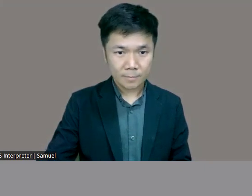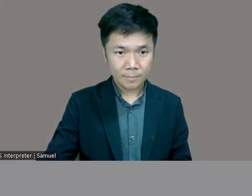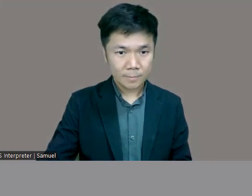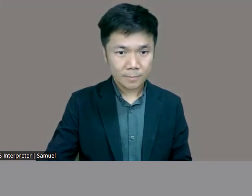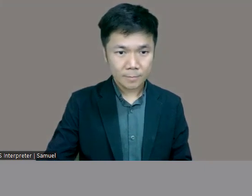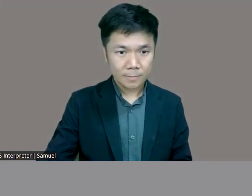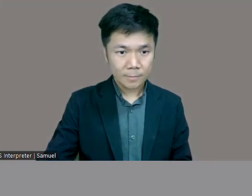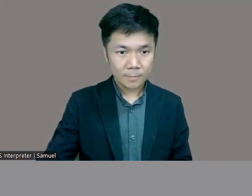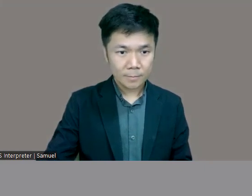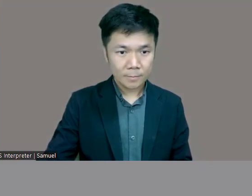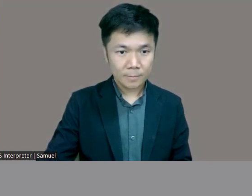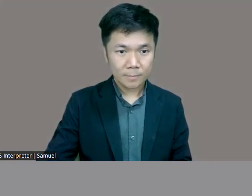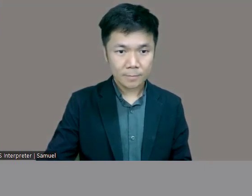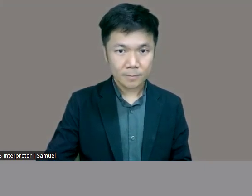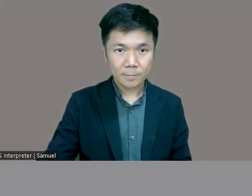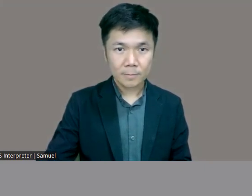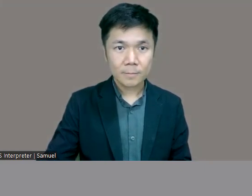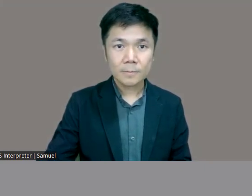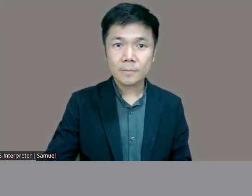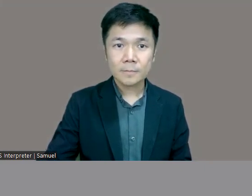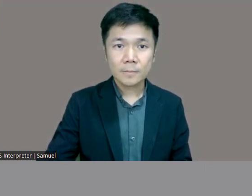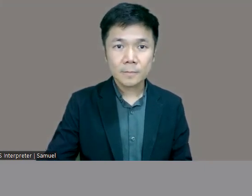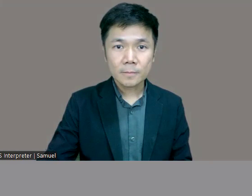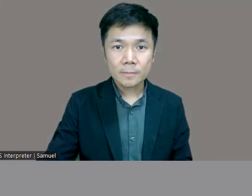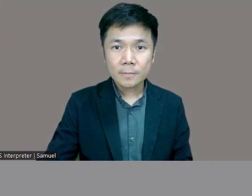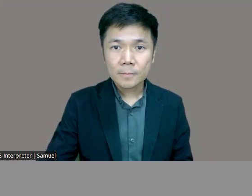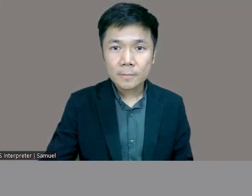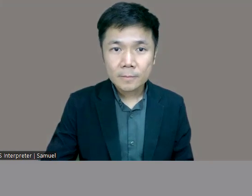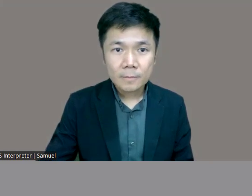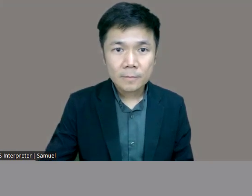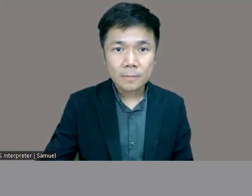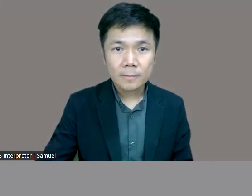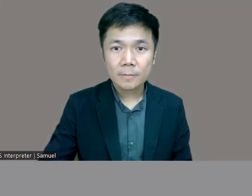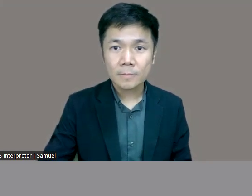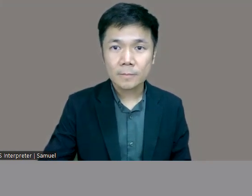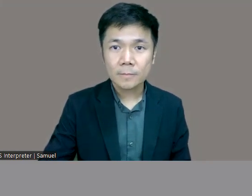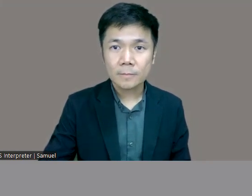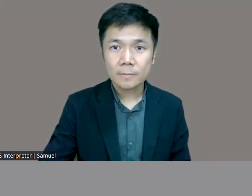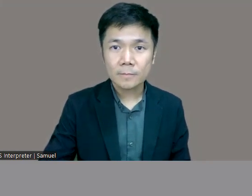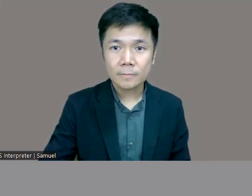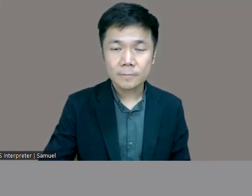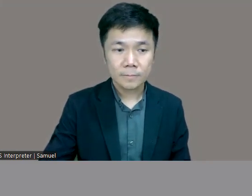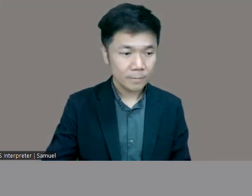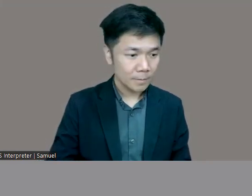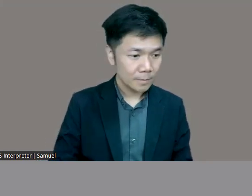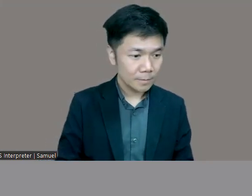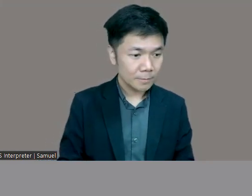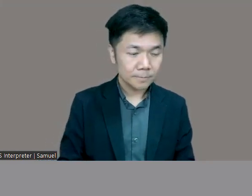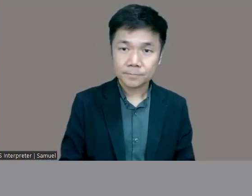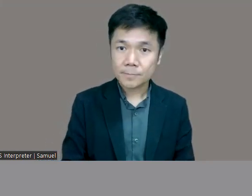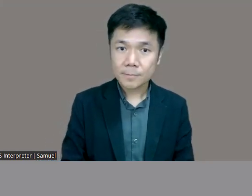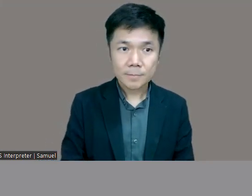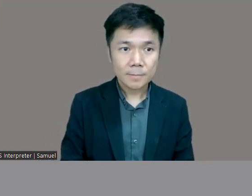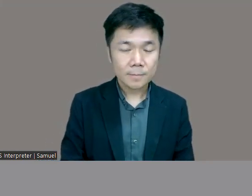Collègues, si vous avez des questions, vous pouvez vous l'écrire dans le chat ou l'écrire dans la boîte